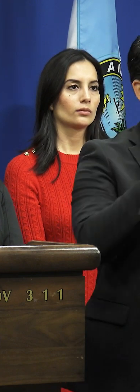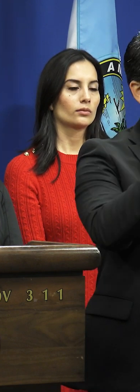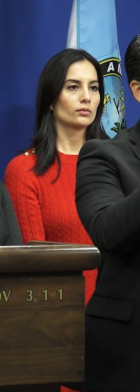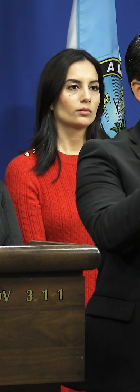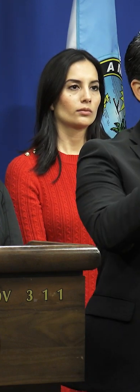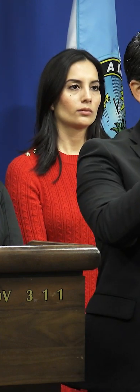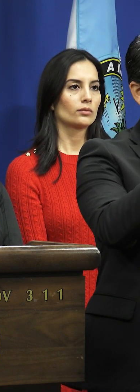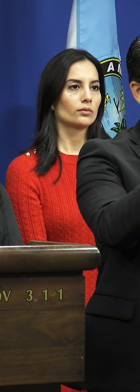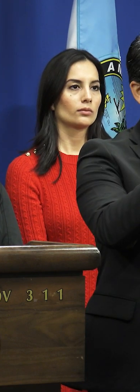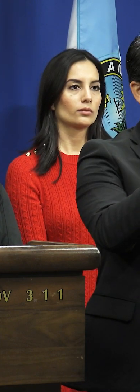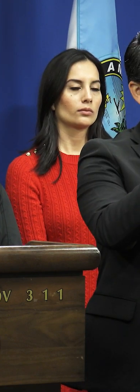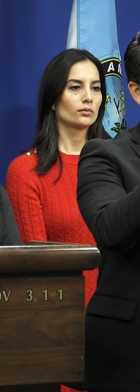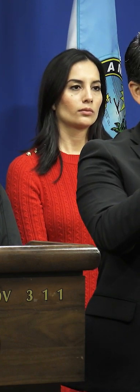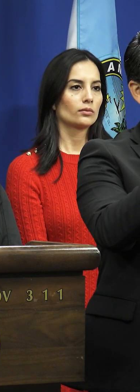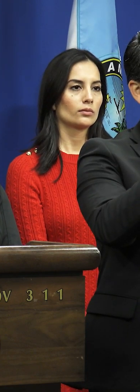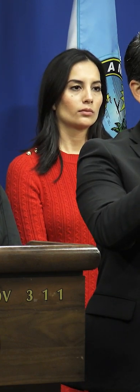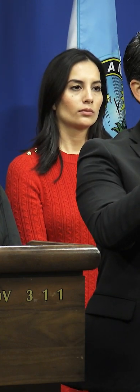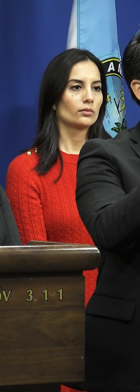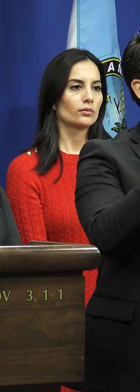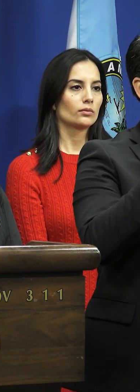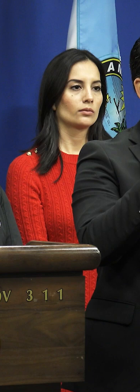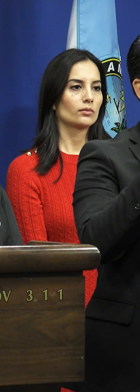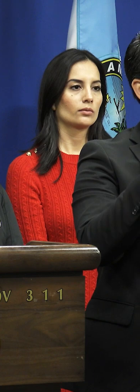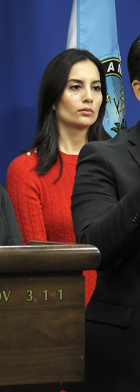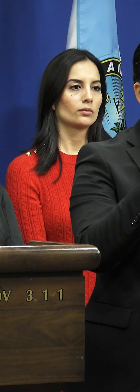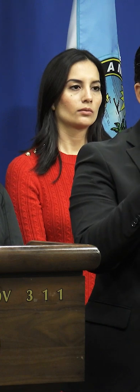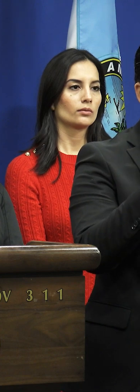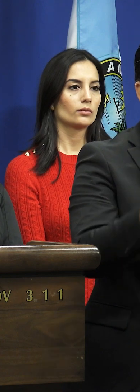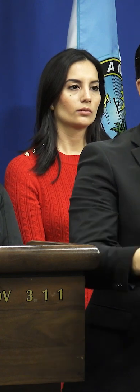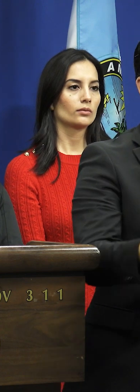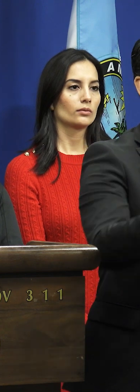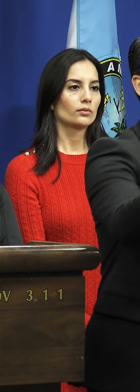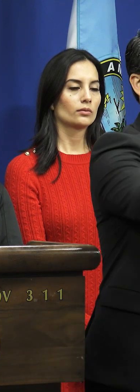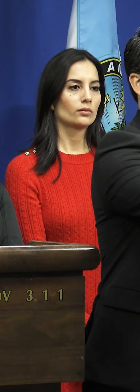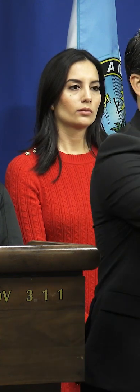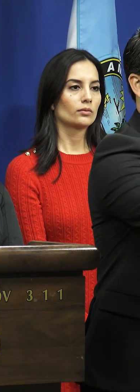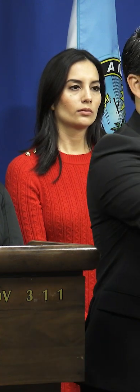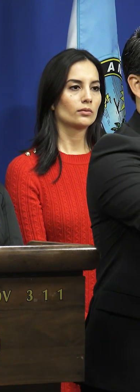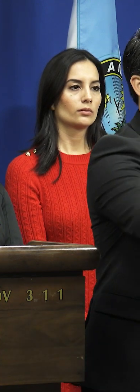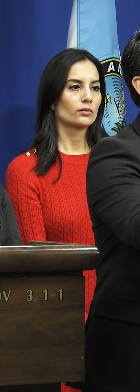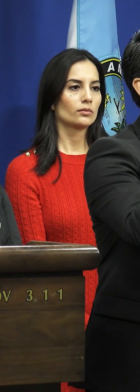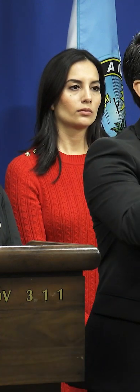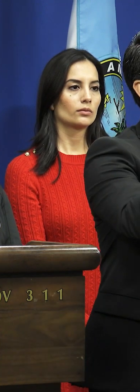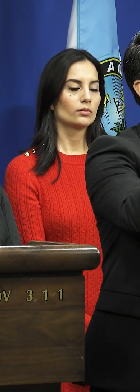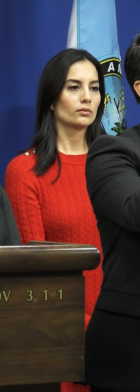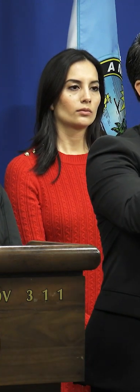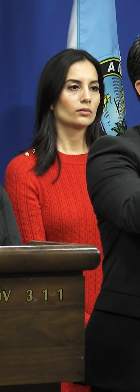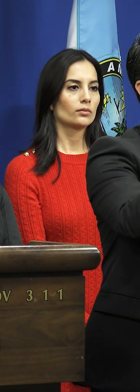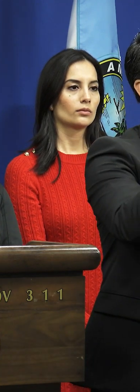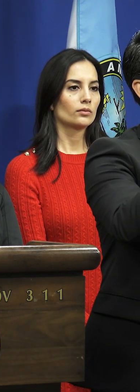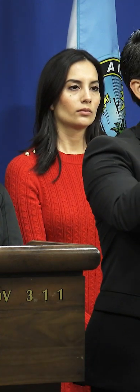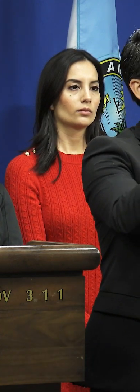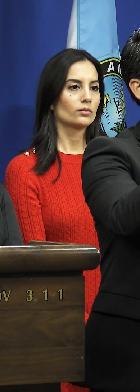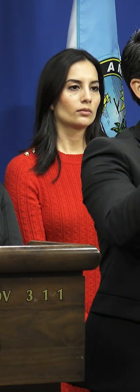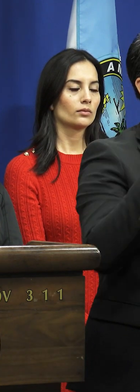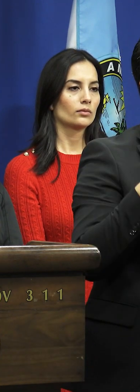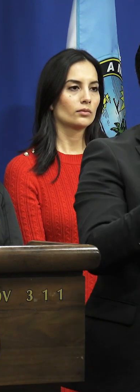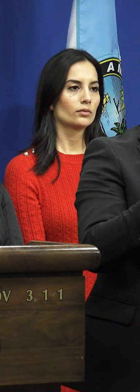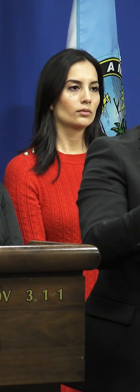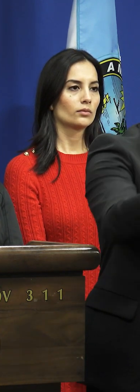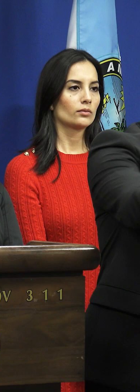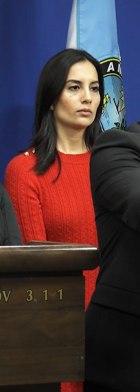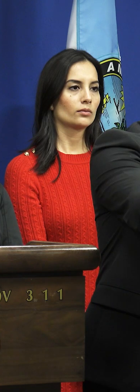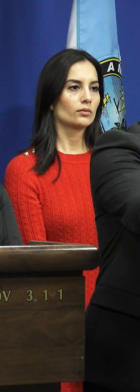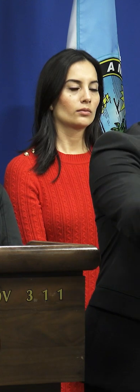Noroeste 74 Calle y Noroeste 92 Calle y